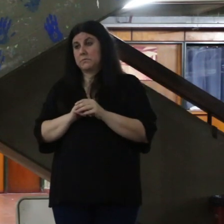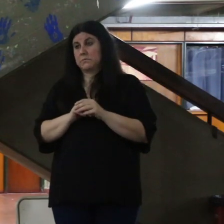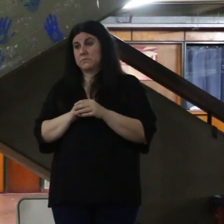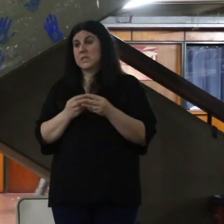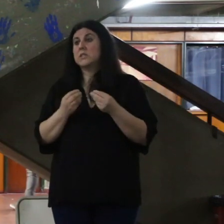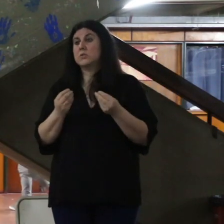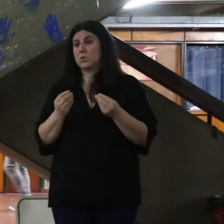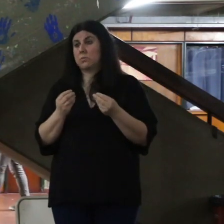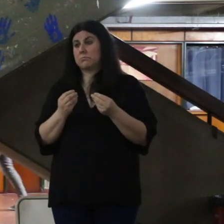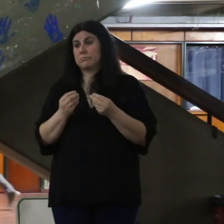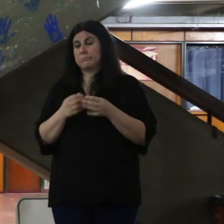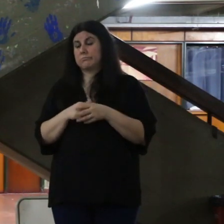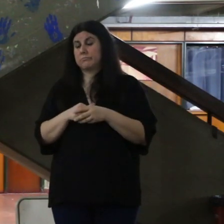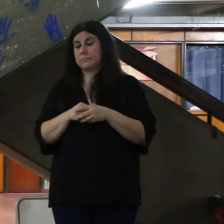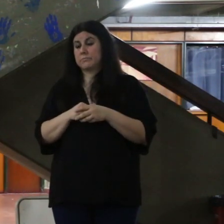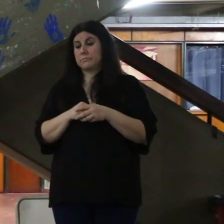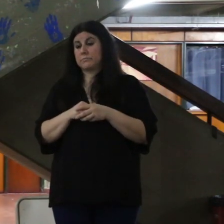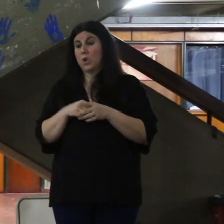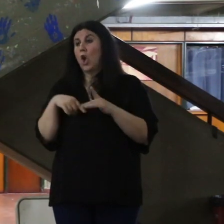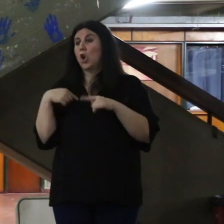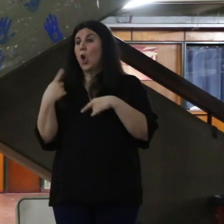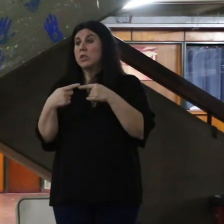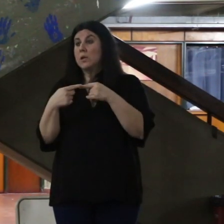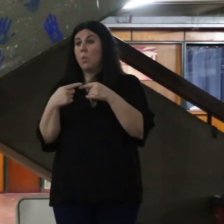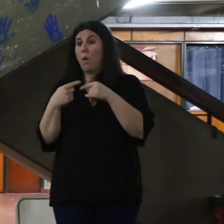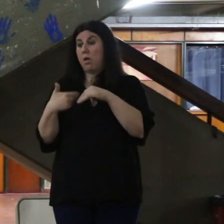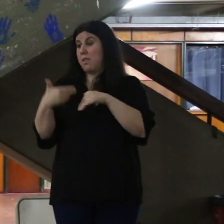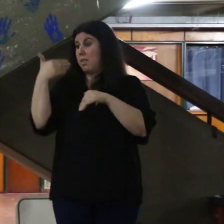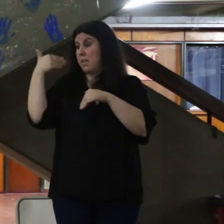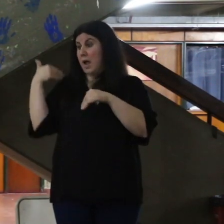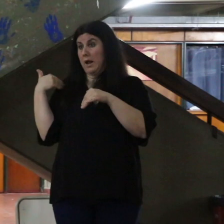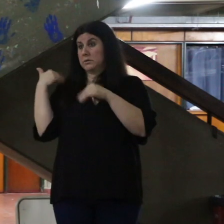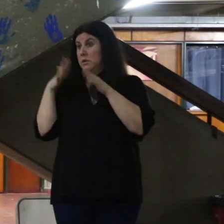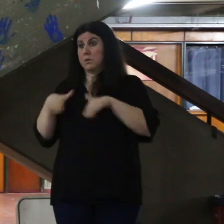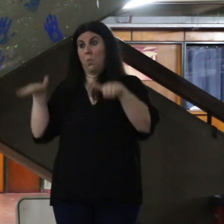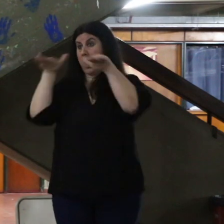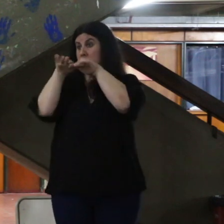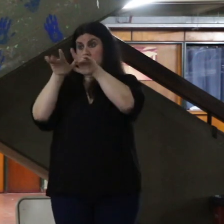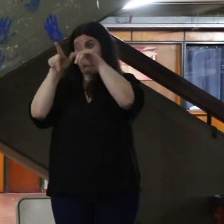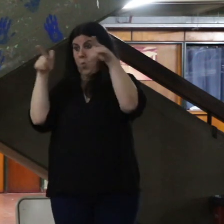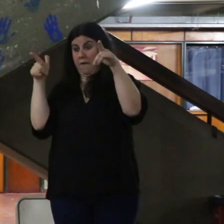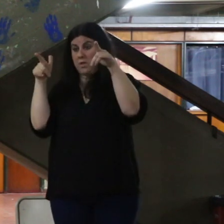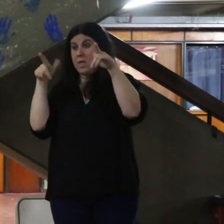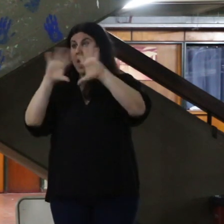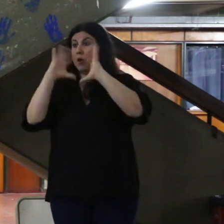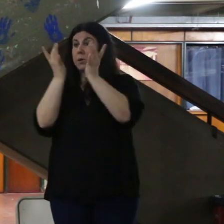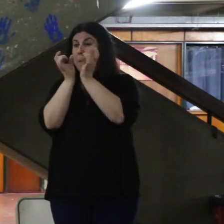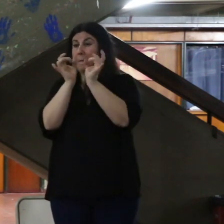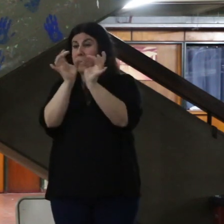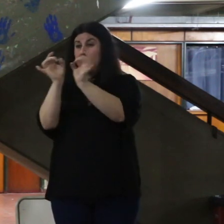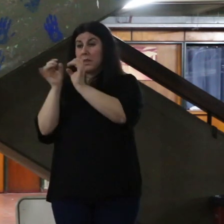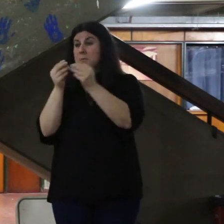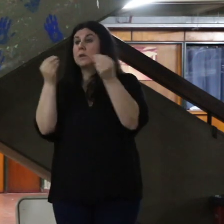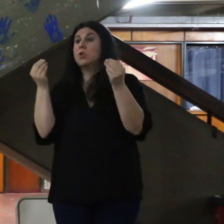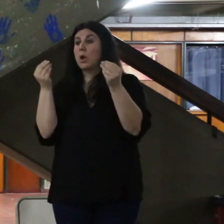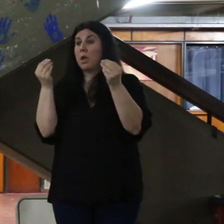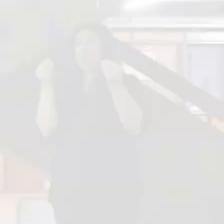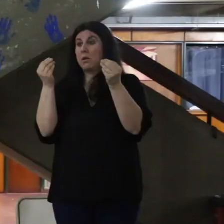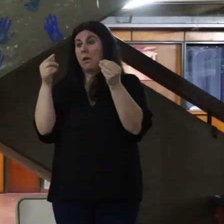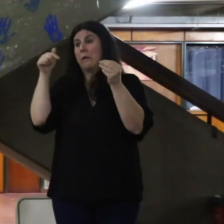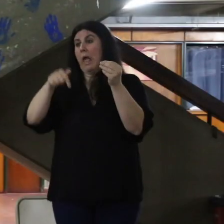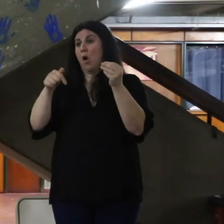subió y continuó profundizando esas desigualdades. ¿Y por qué digo